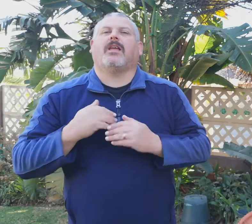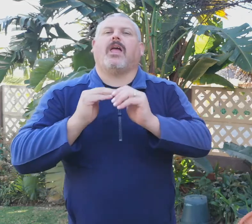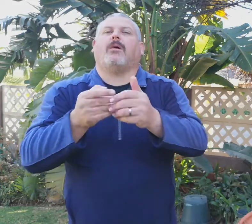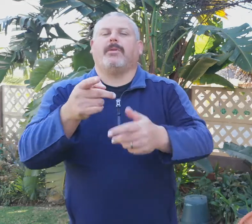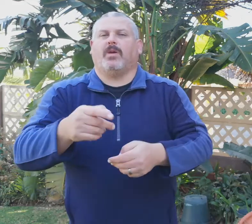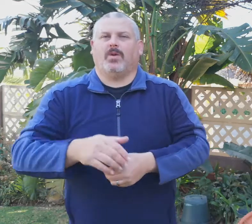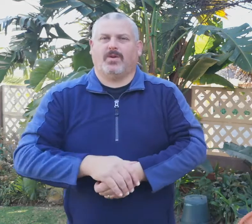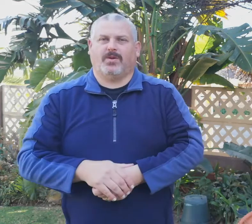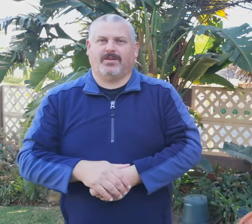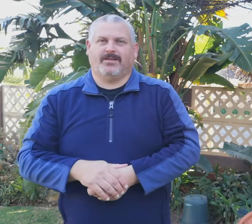Help je.